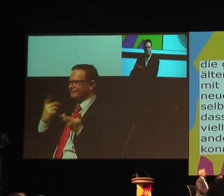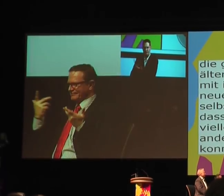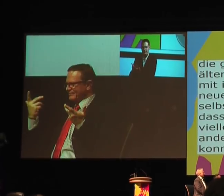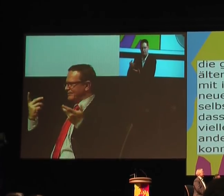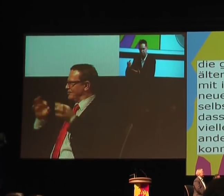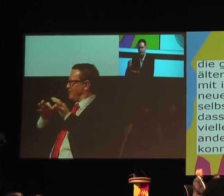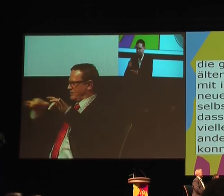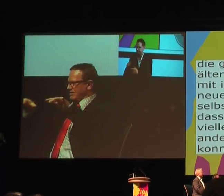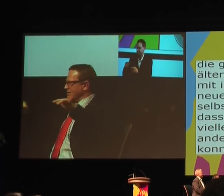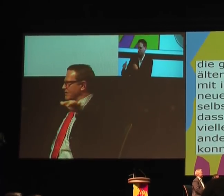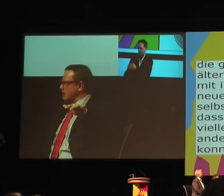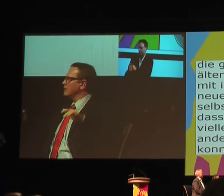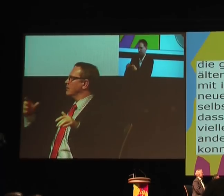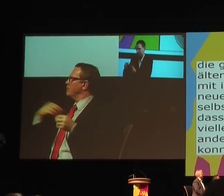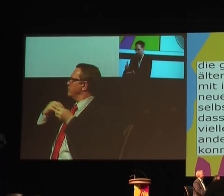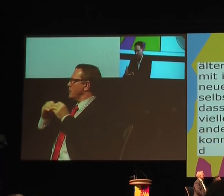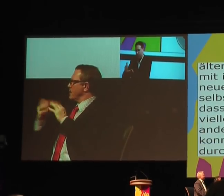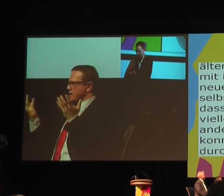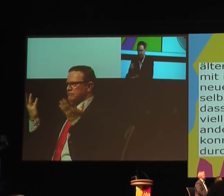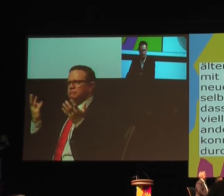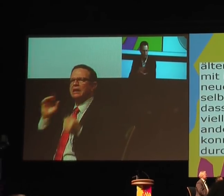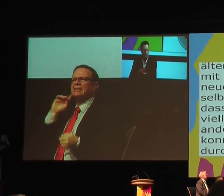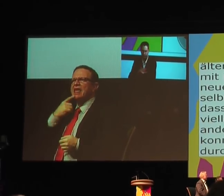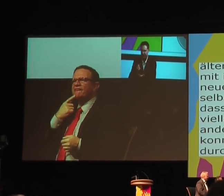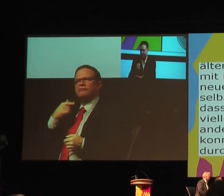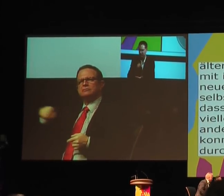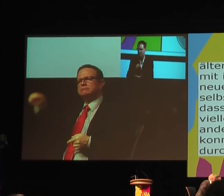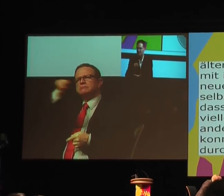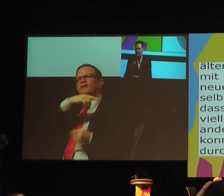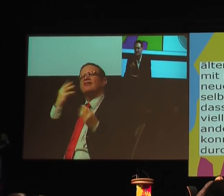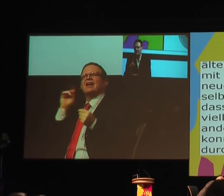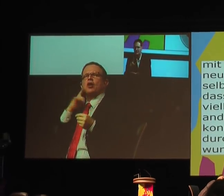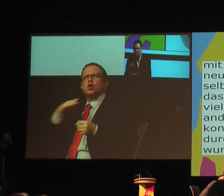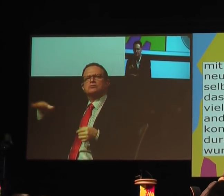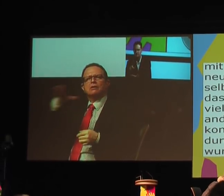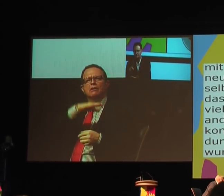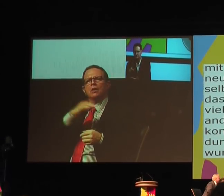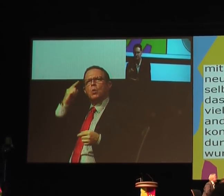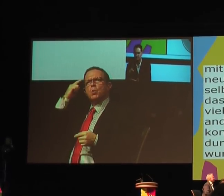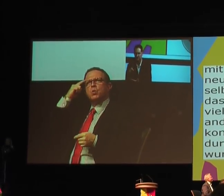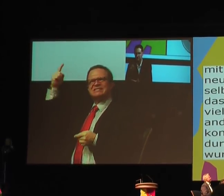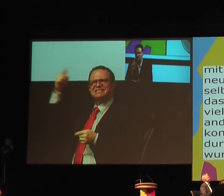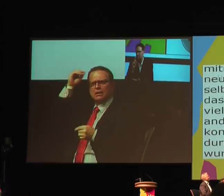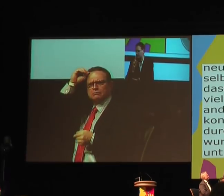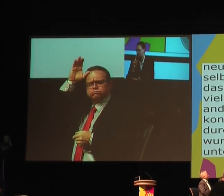Ja, früher wurde halt nun wieder mal ein bisschen unterstützt und heute haben wir